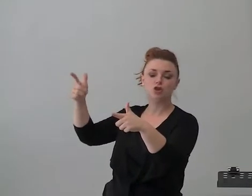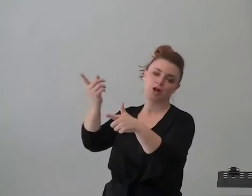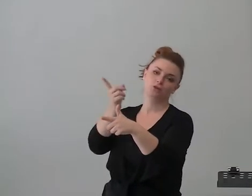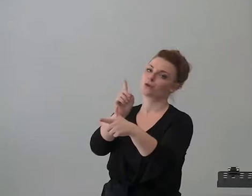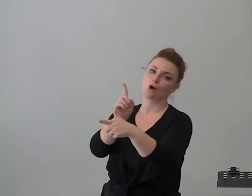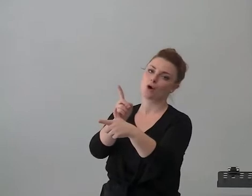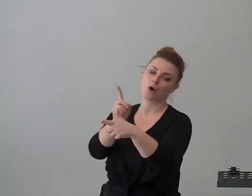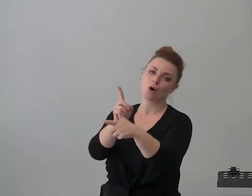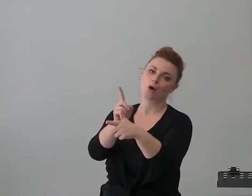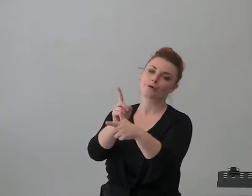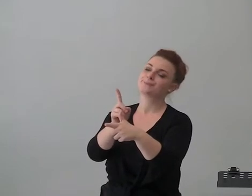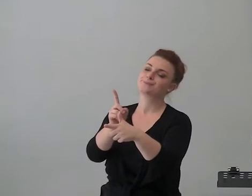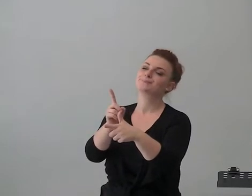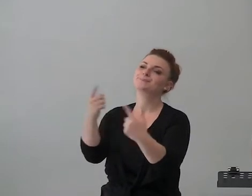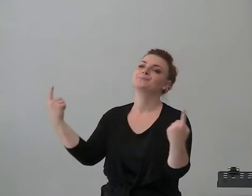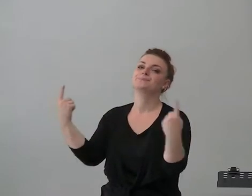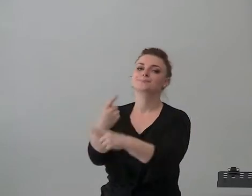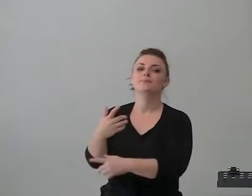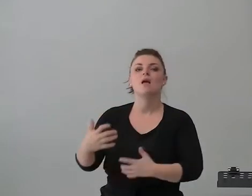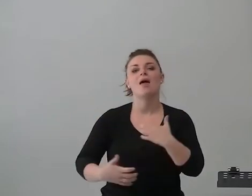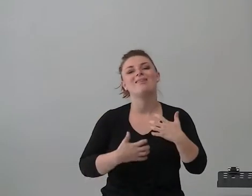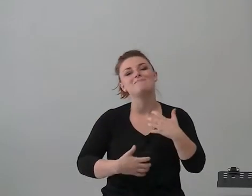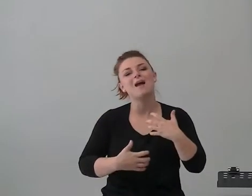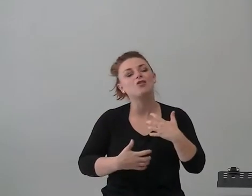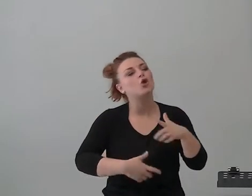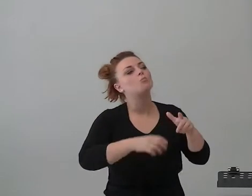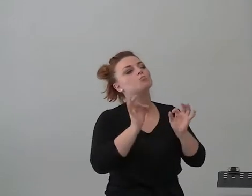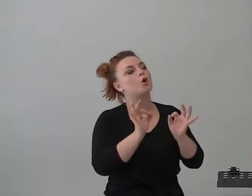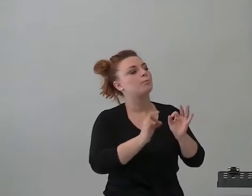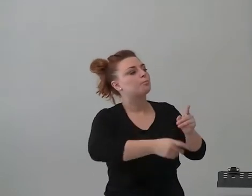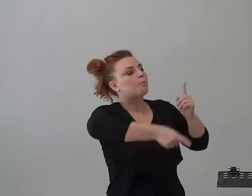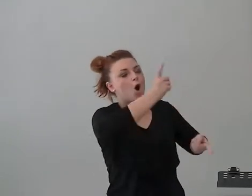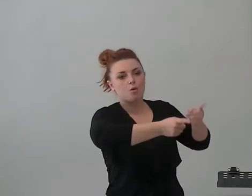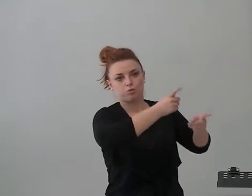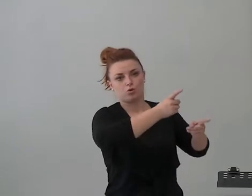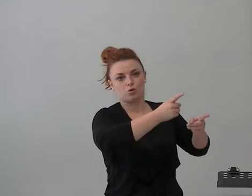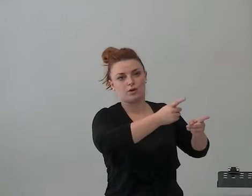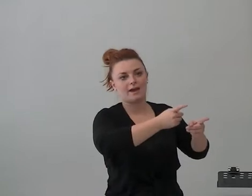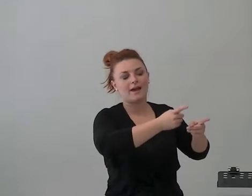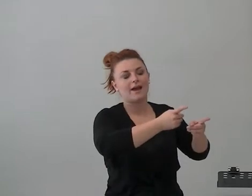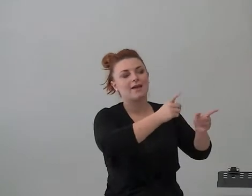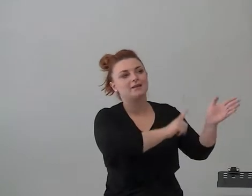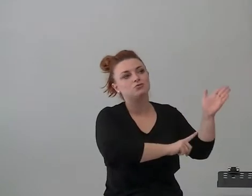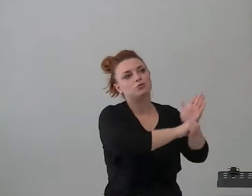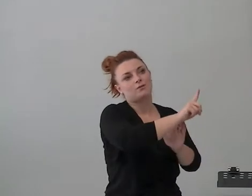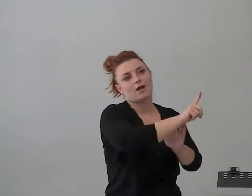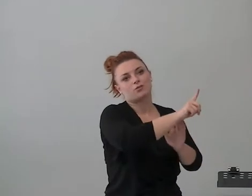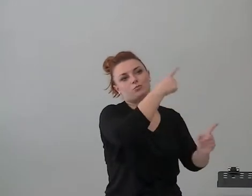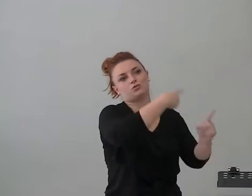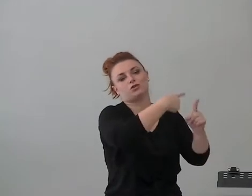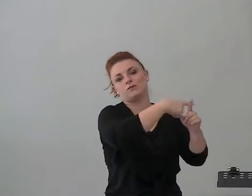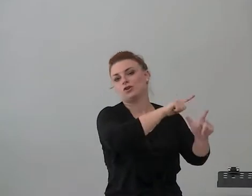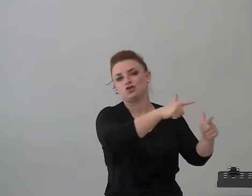era arrabbiato con un popolo che non portava frutto. Un popolo che ha pensato ai suoi